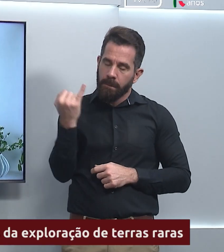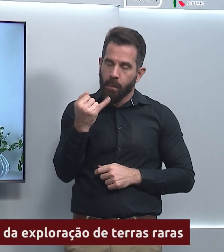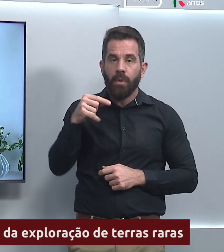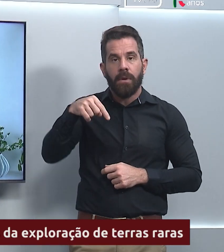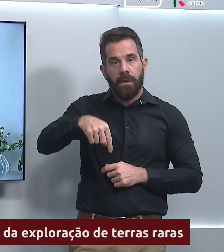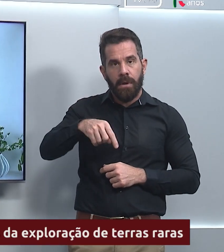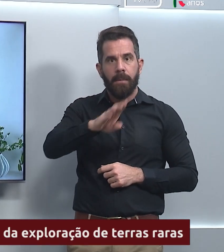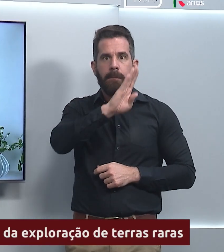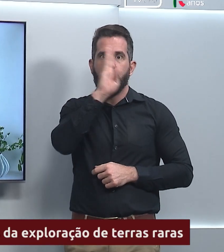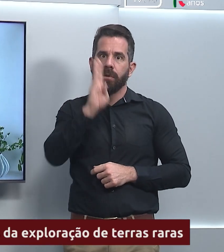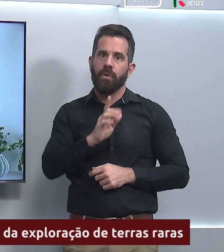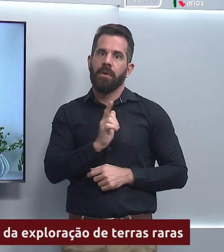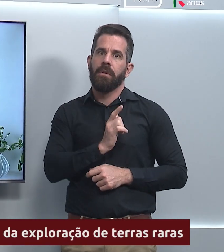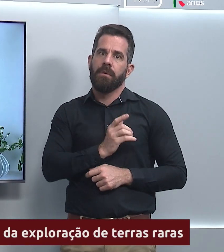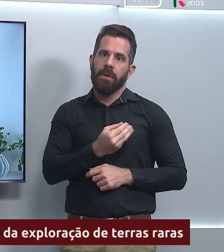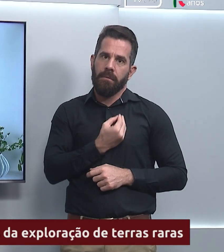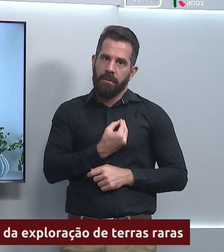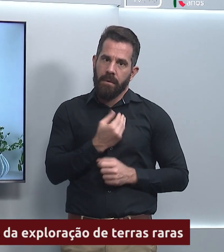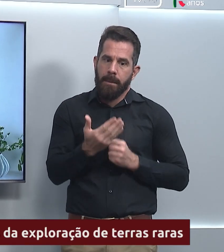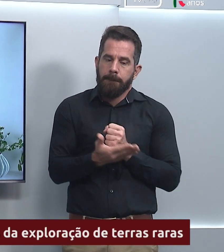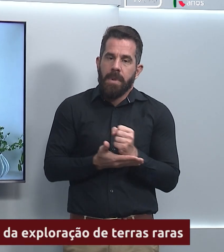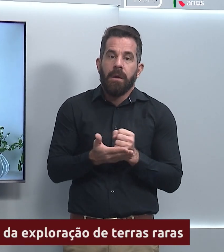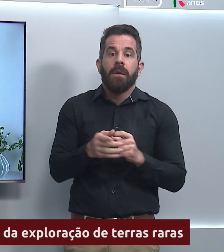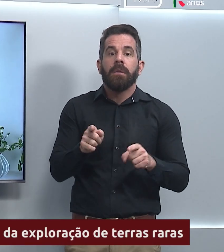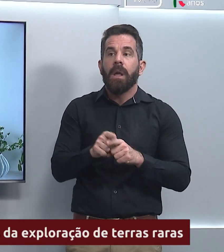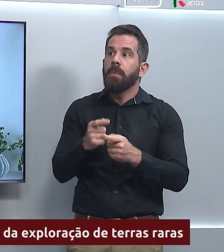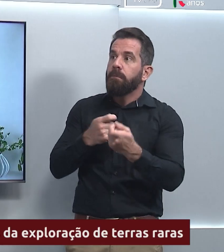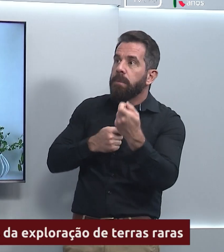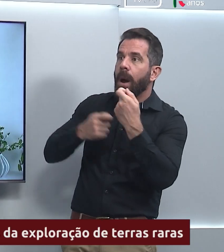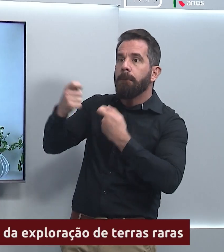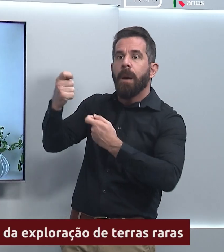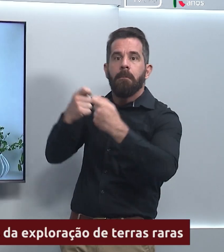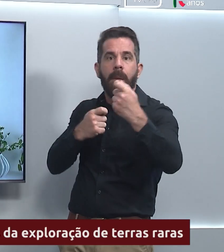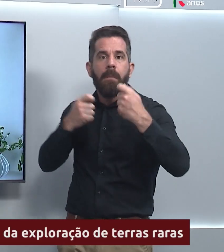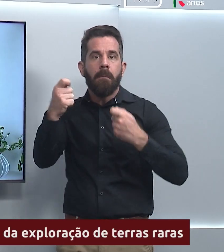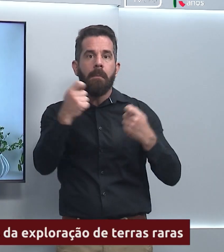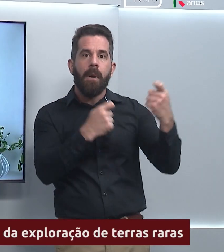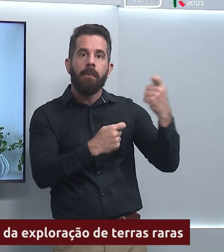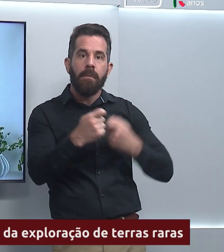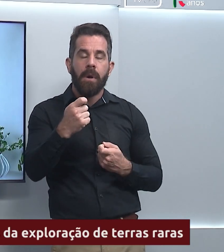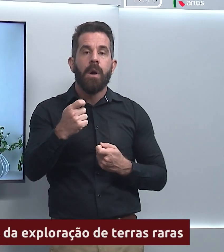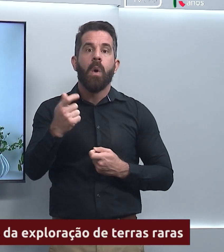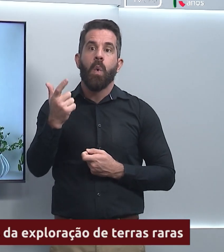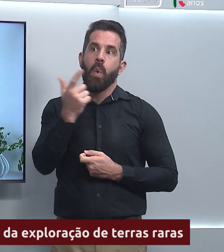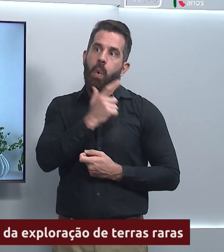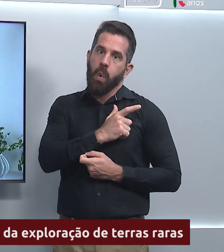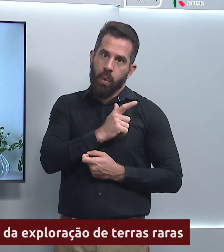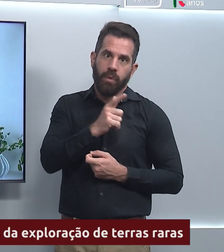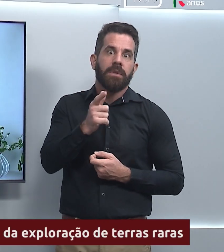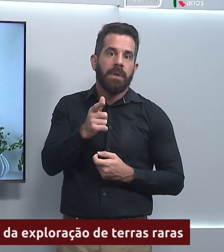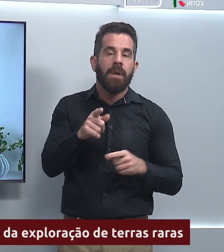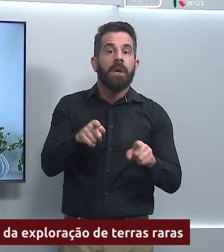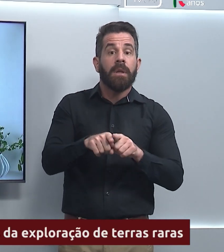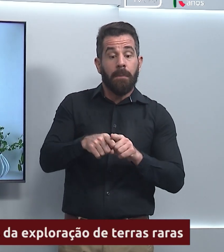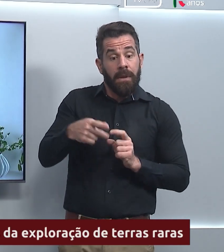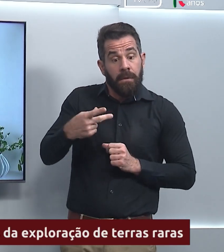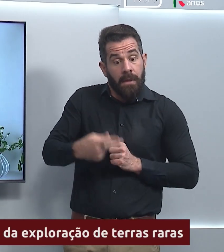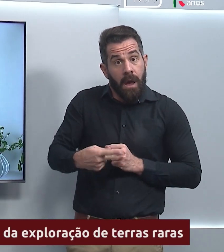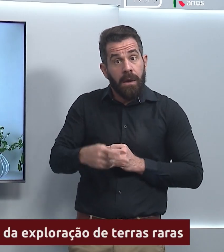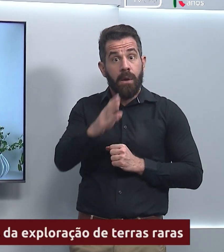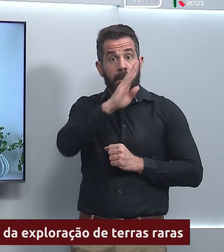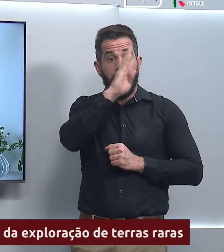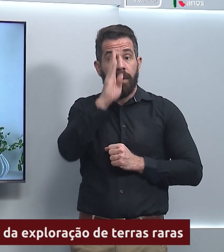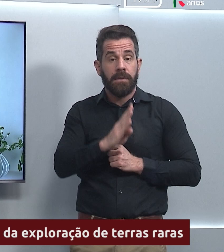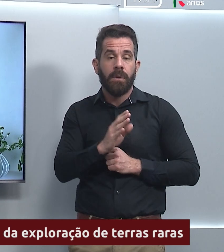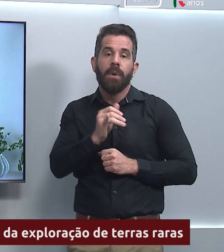matéria-prima, não só para comercializar com outros parceiros, com outros países, mas para a sua indústria nacional, como é o caso, por exemplo,